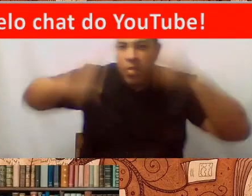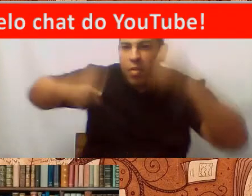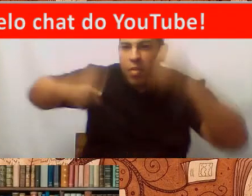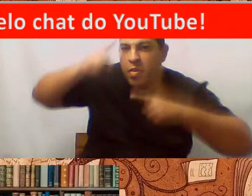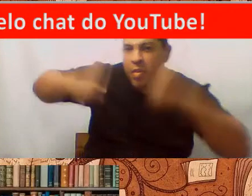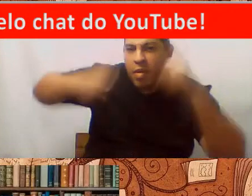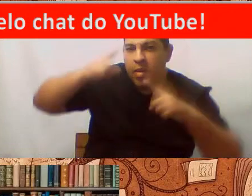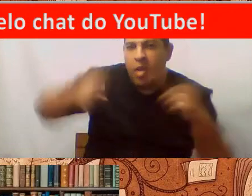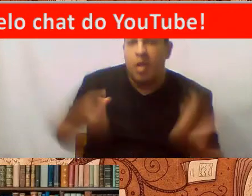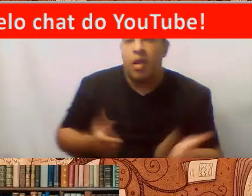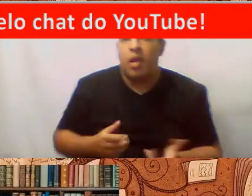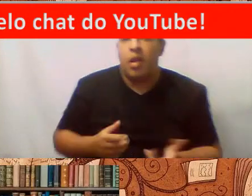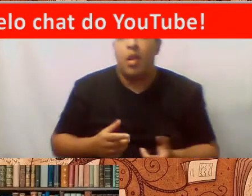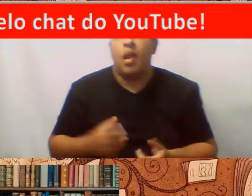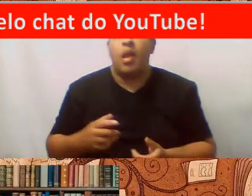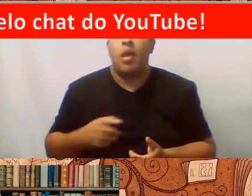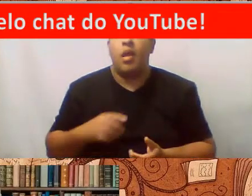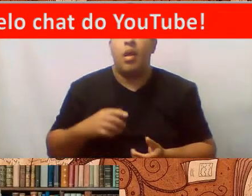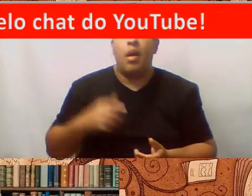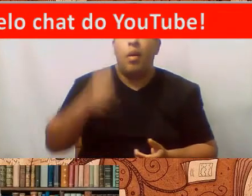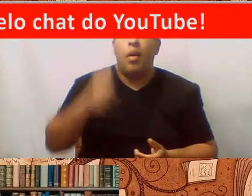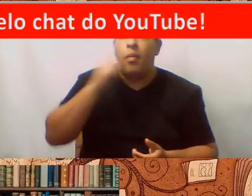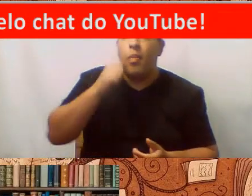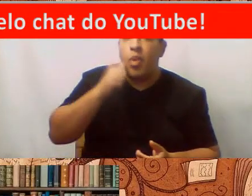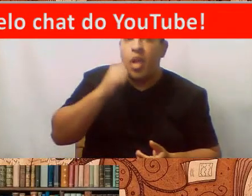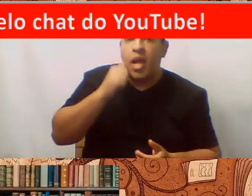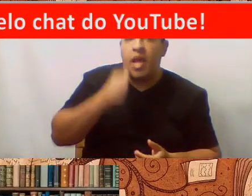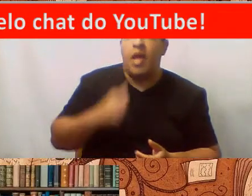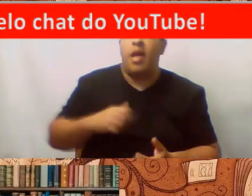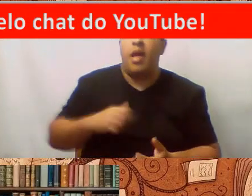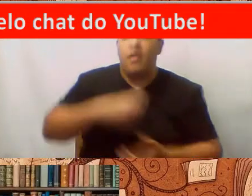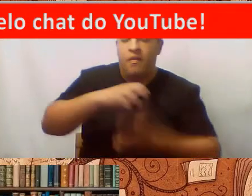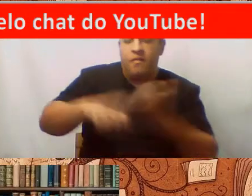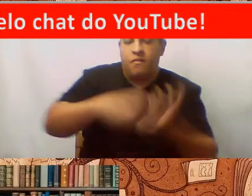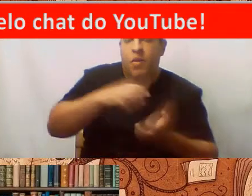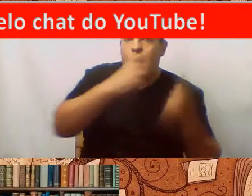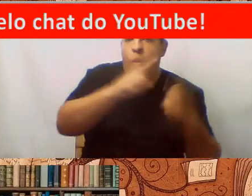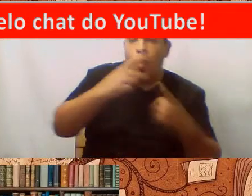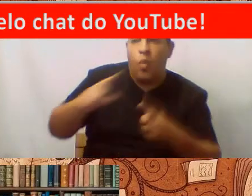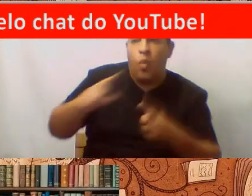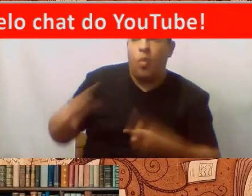que mulheres se intitulam antifeministas?